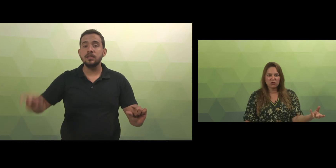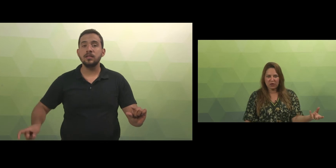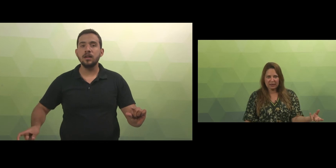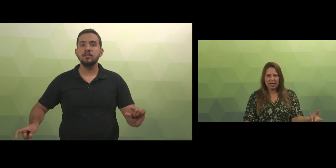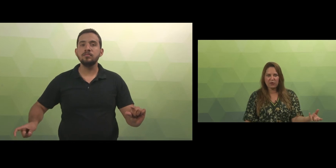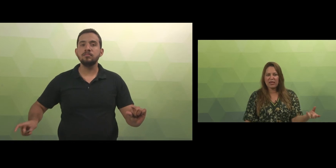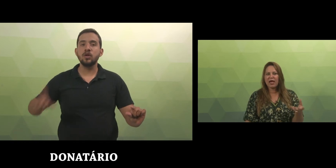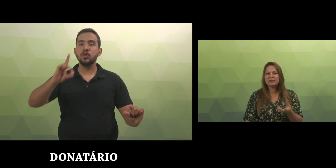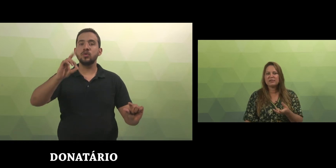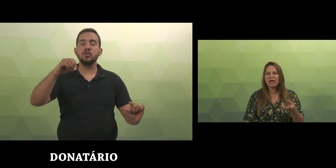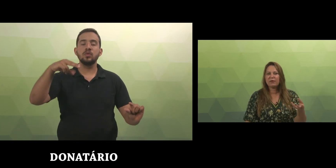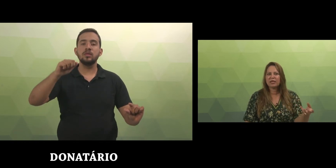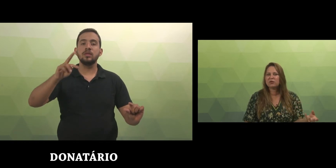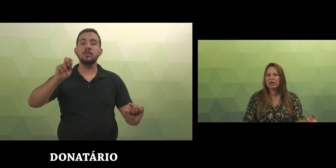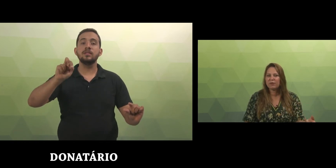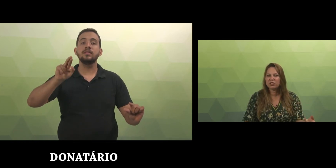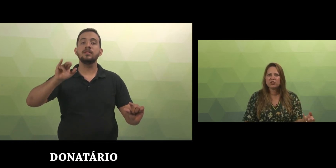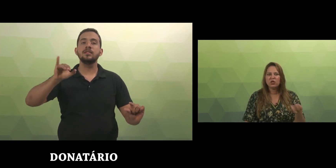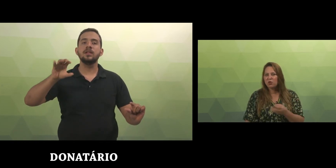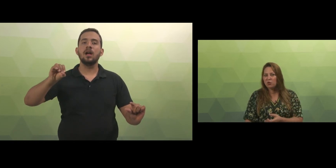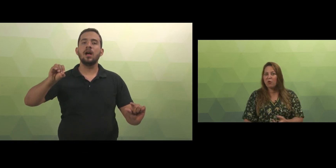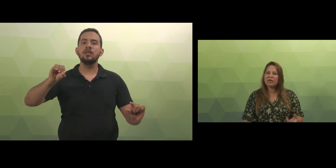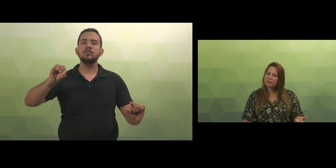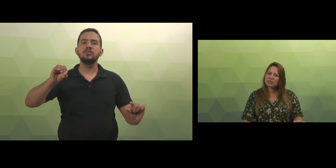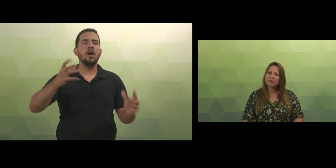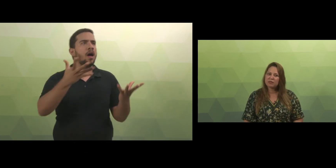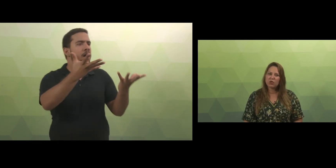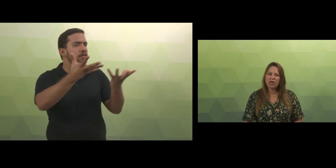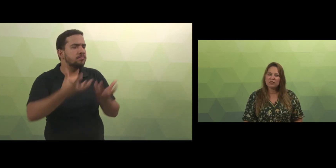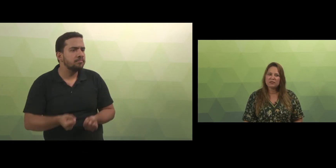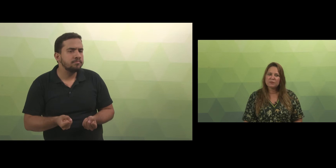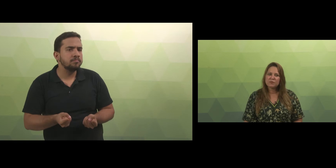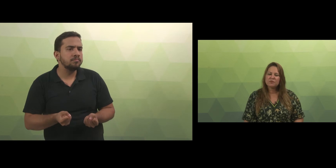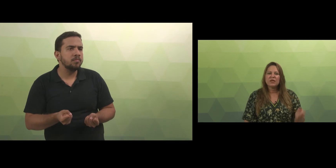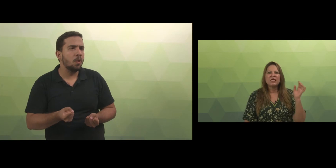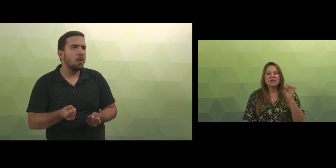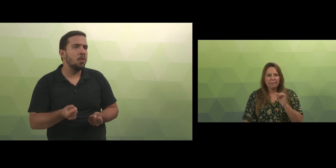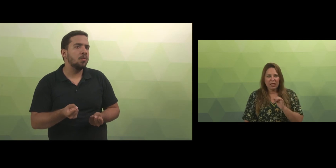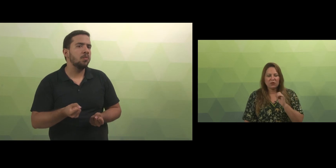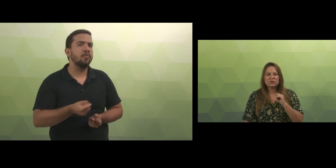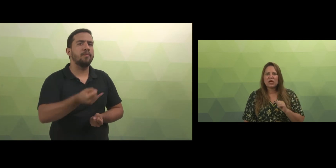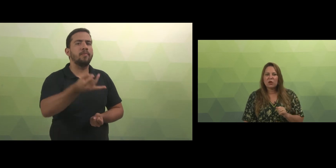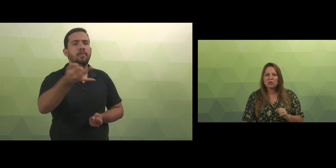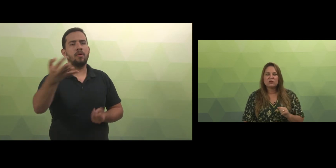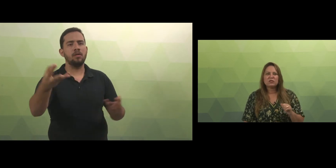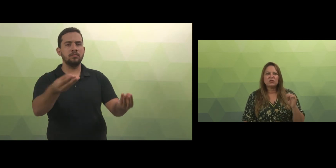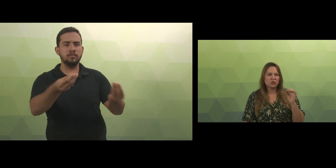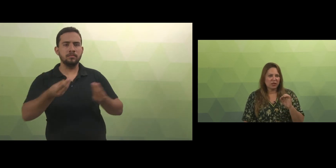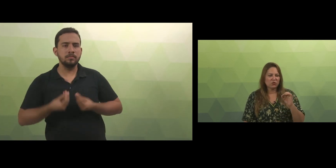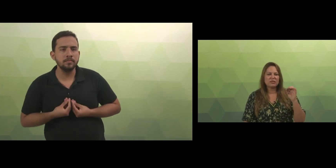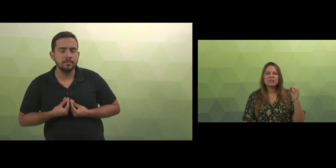parte, o donatário, ele recebe gratuitamente um ou mais bens patrimoniais. Também, os